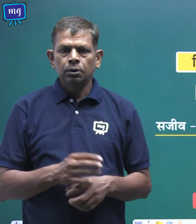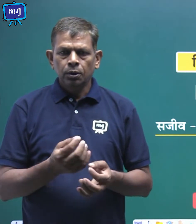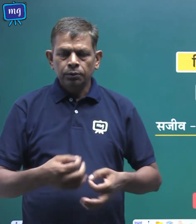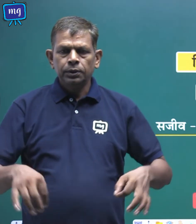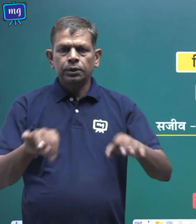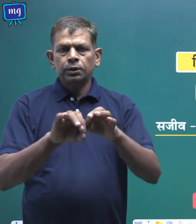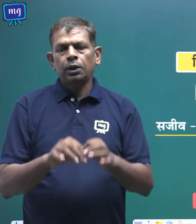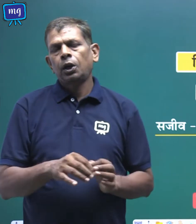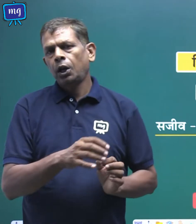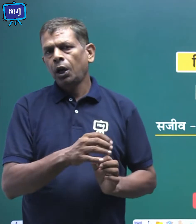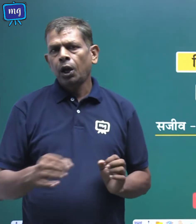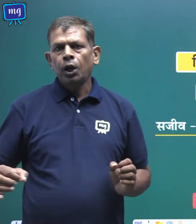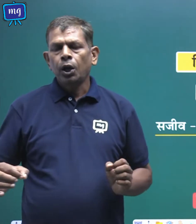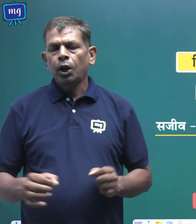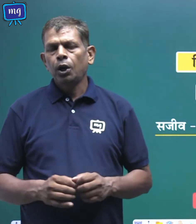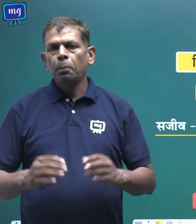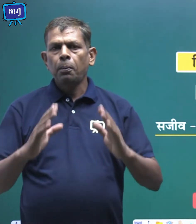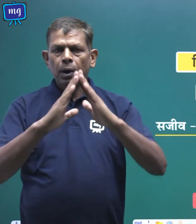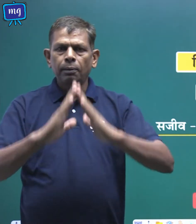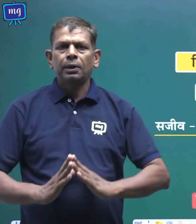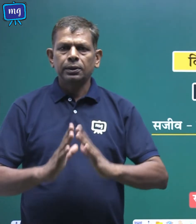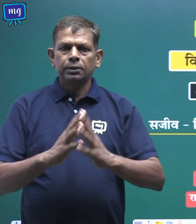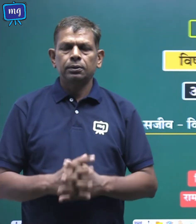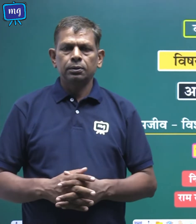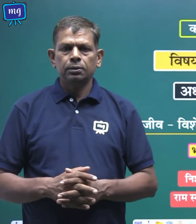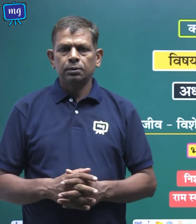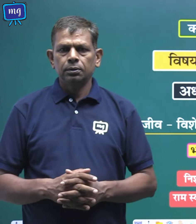विशेषताएं एवं आवास